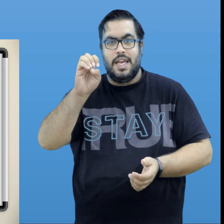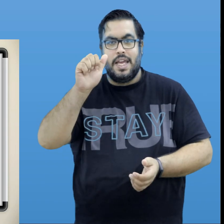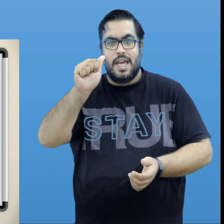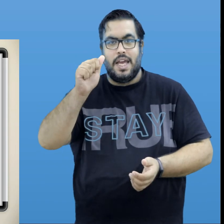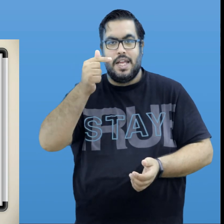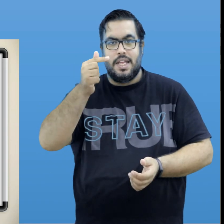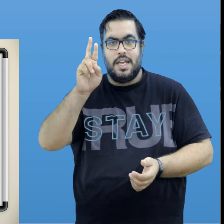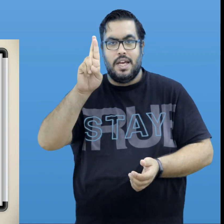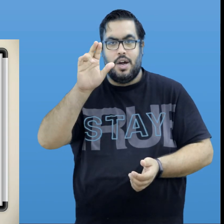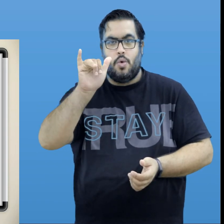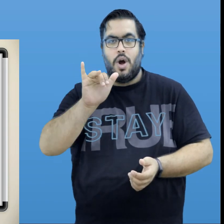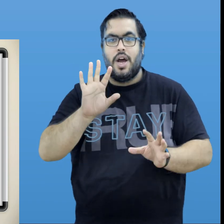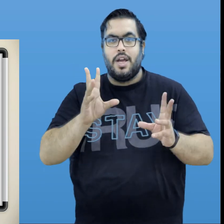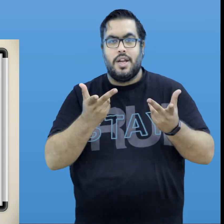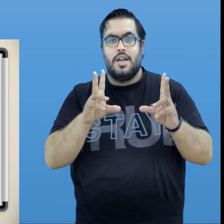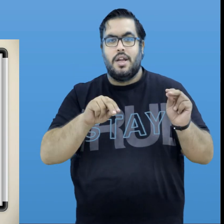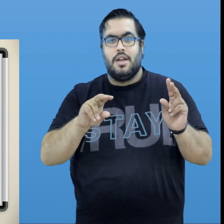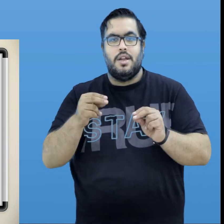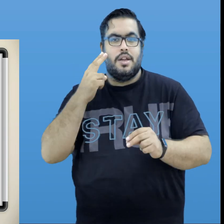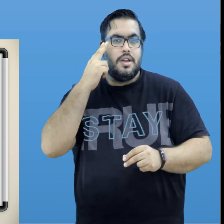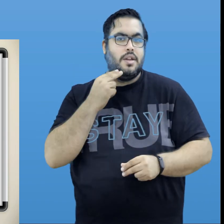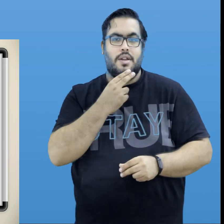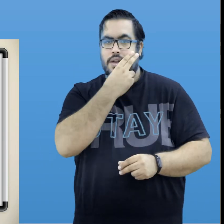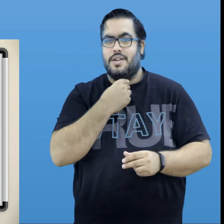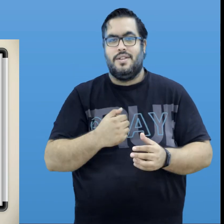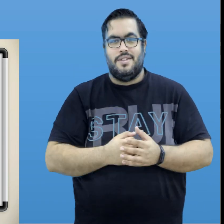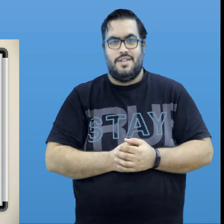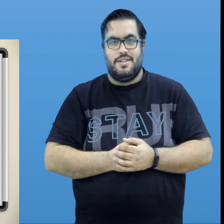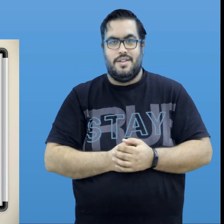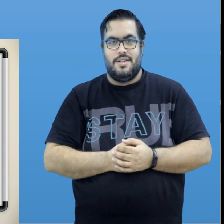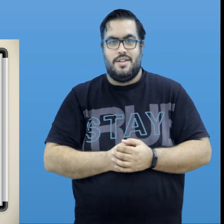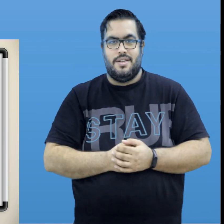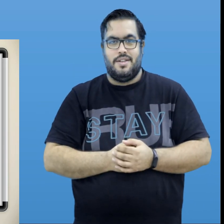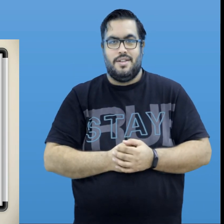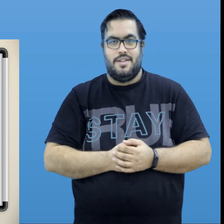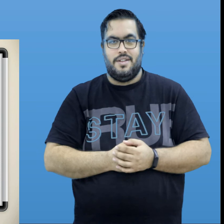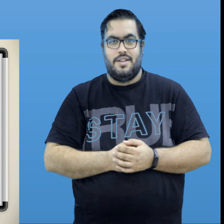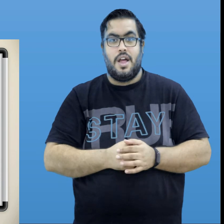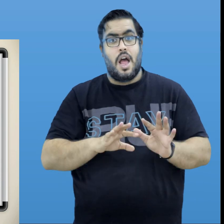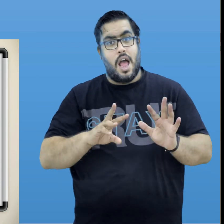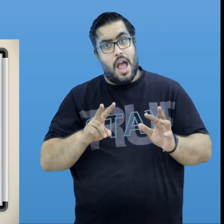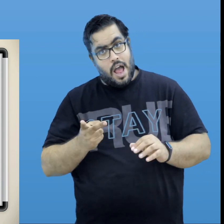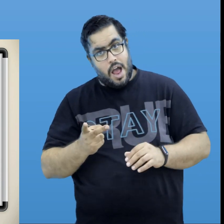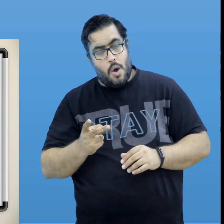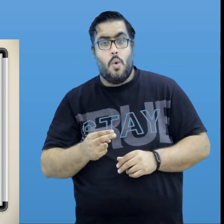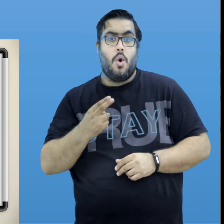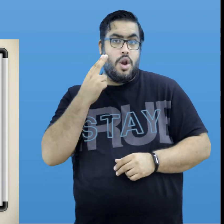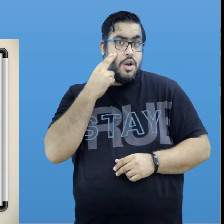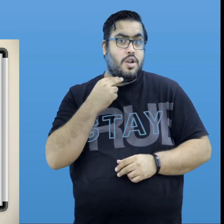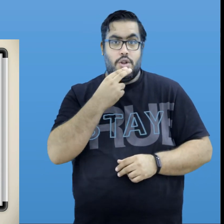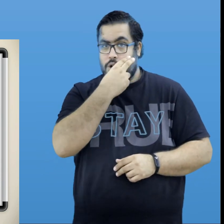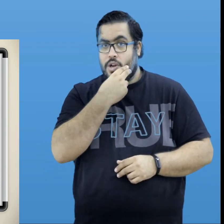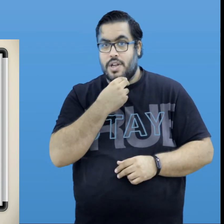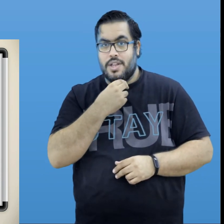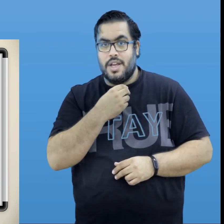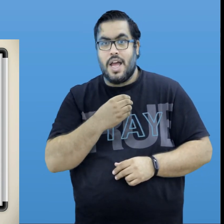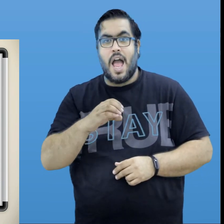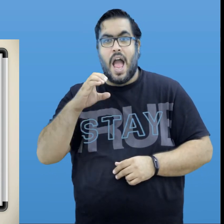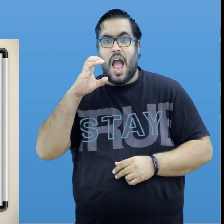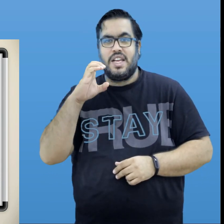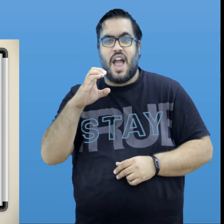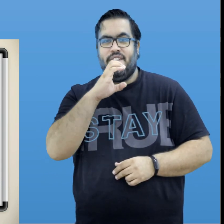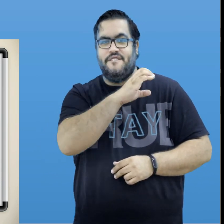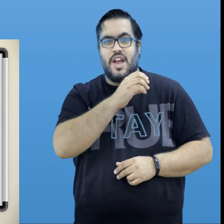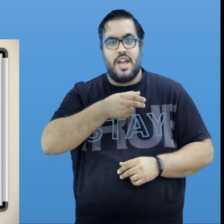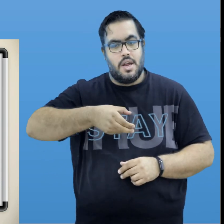vegetarian diet irresponsibly may lead to malnutrition. This is our second sentence. إن مضادات الأكسدة تعمل